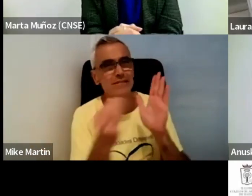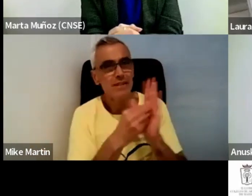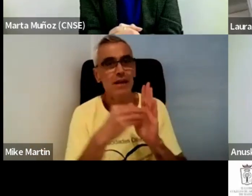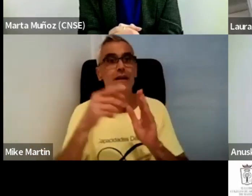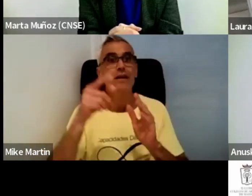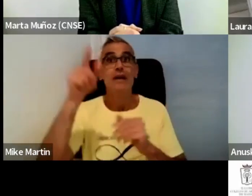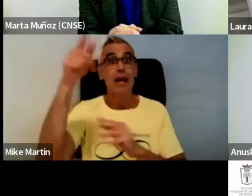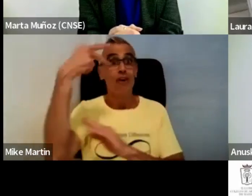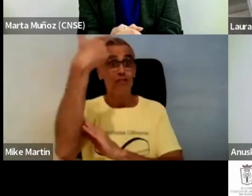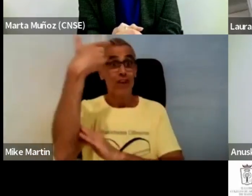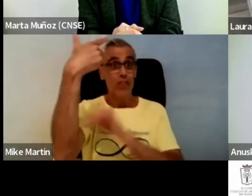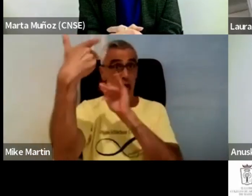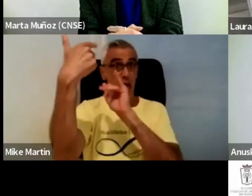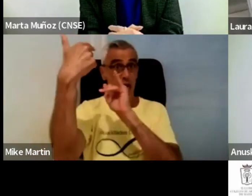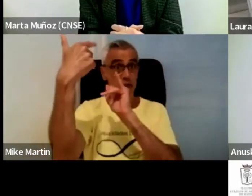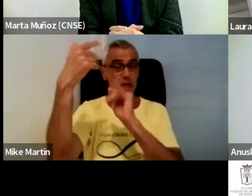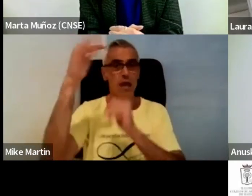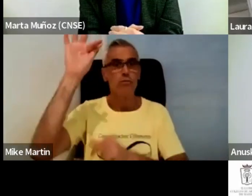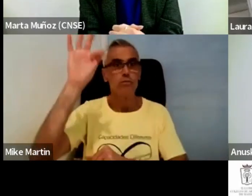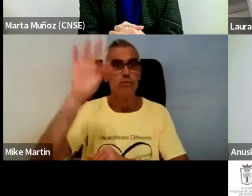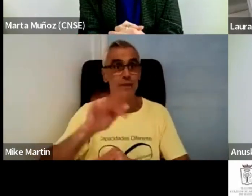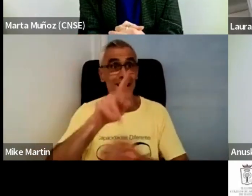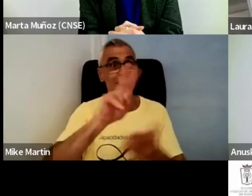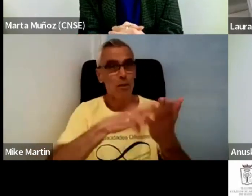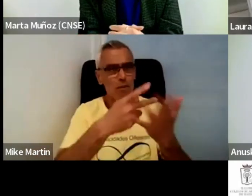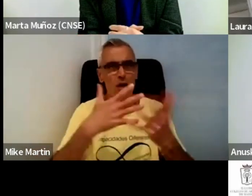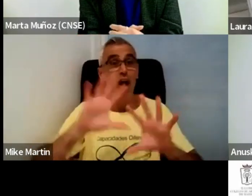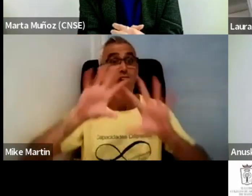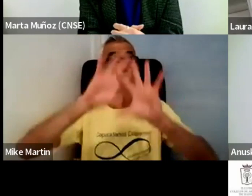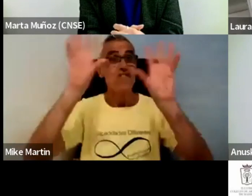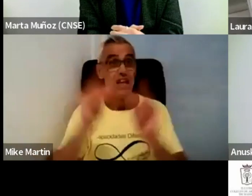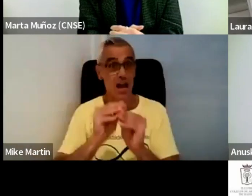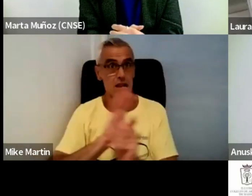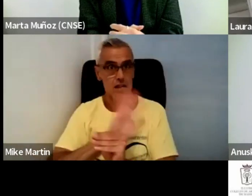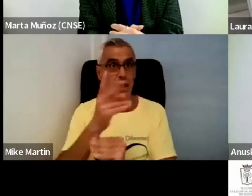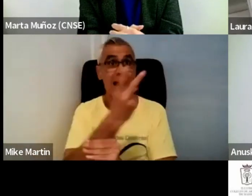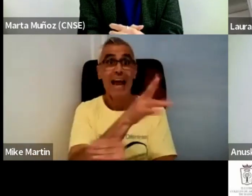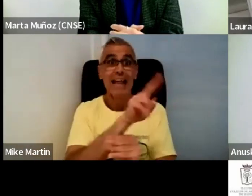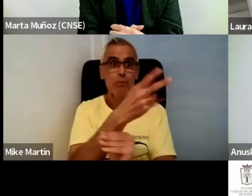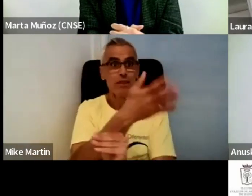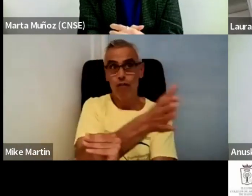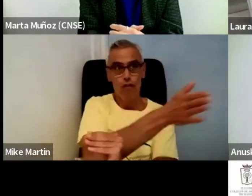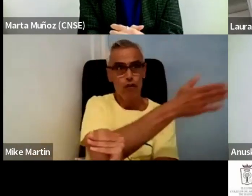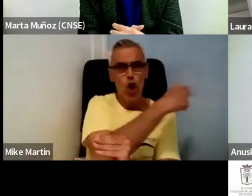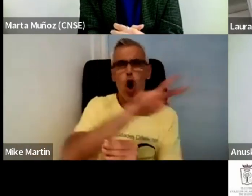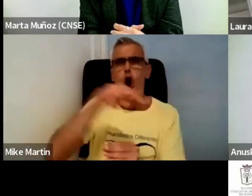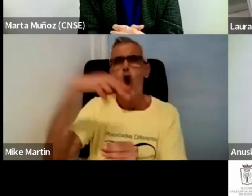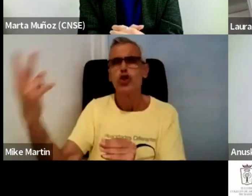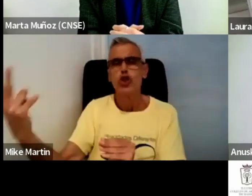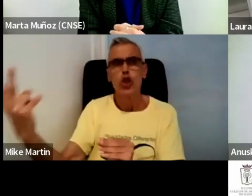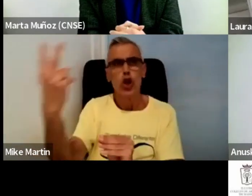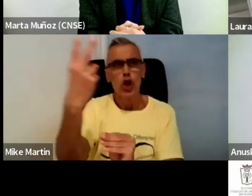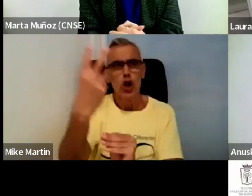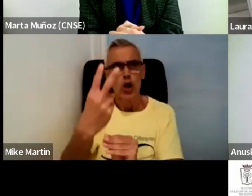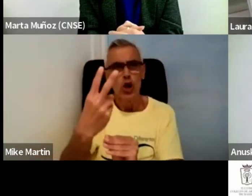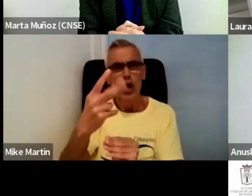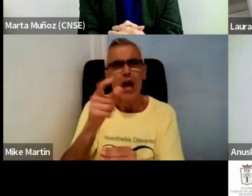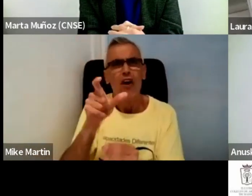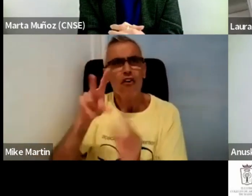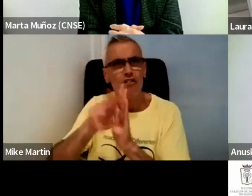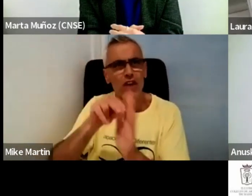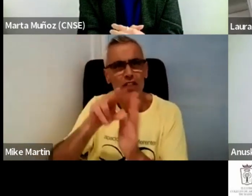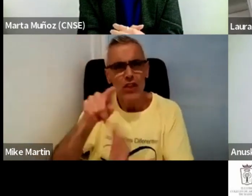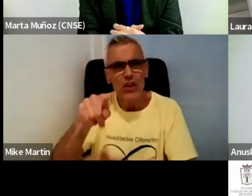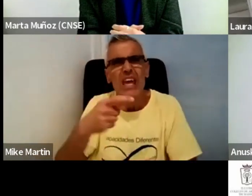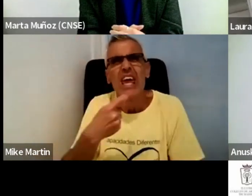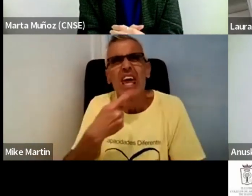está entendiendo la mediadora. Me gustaría que se grabase un vídeo del juicio y al final que